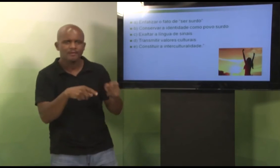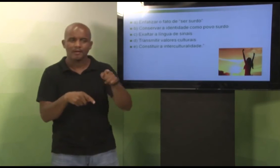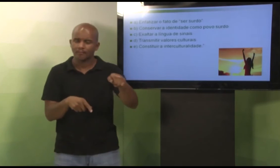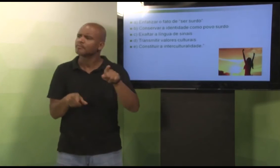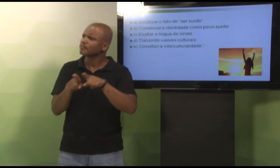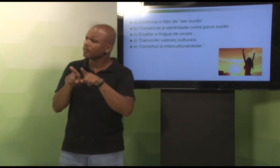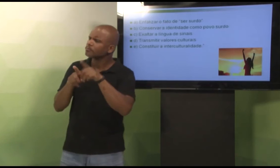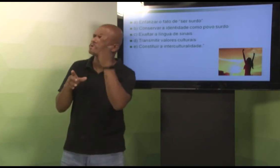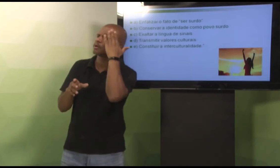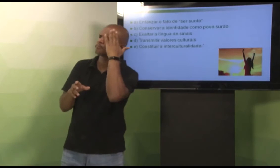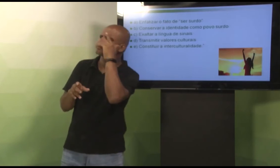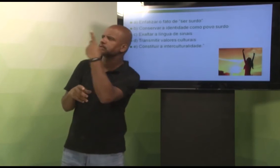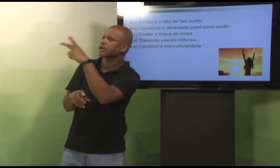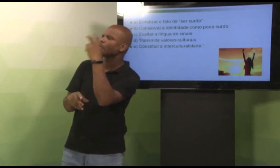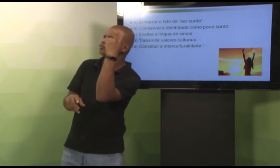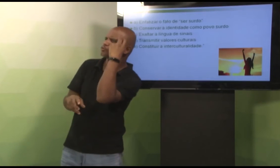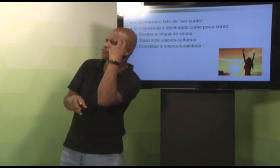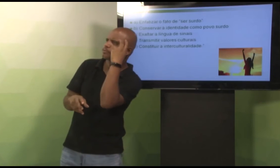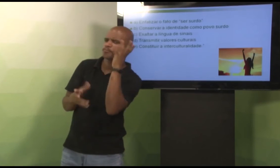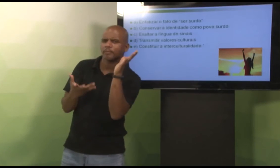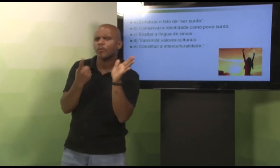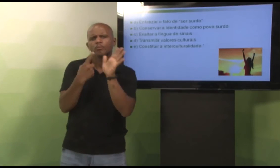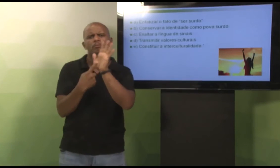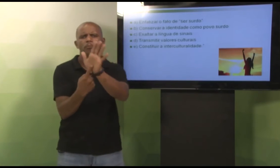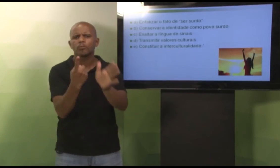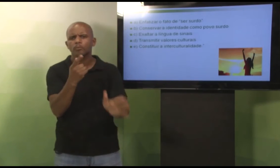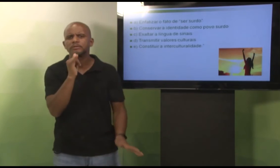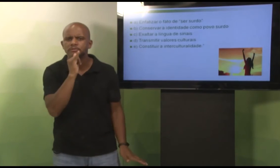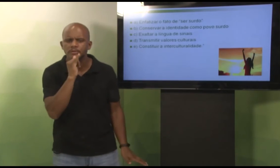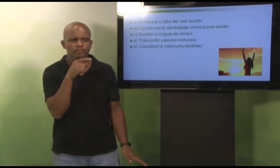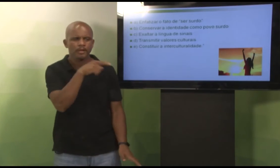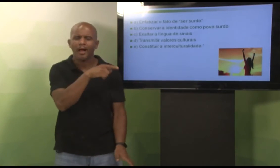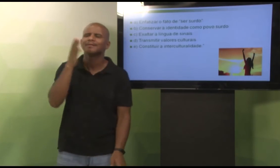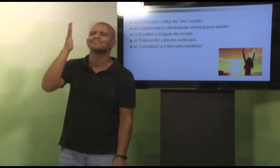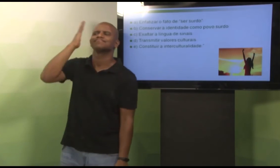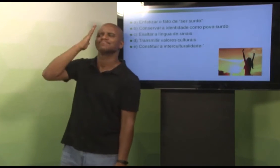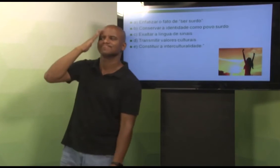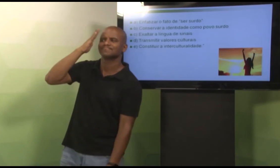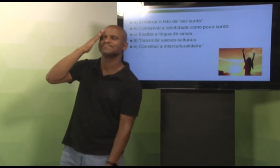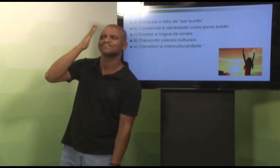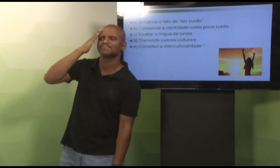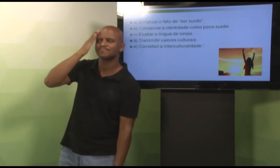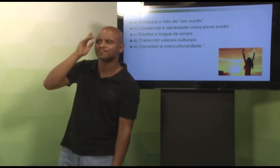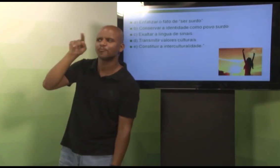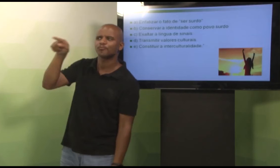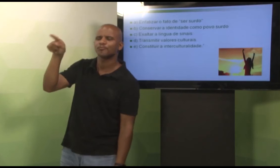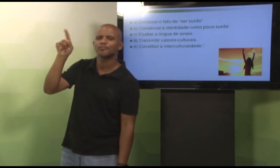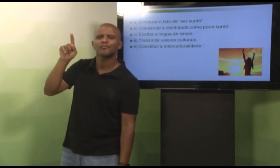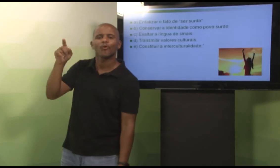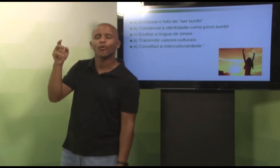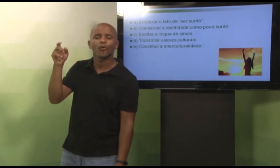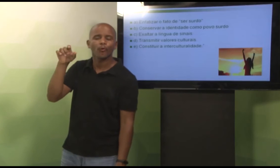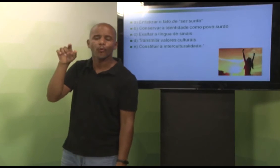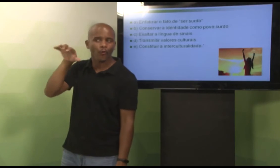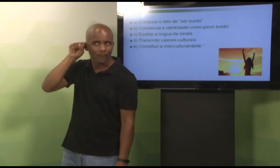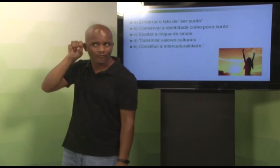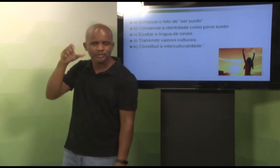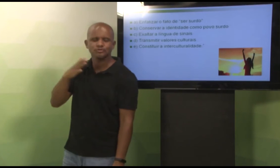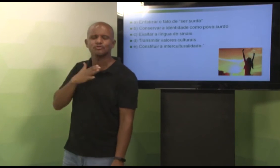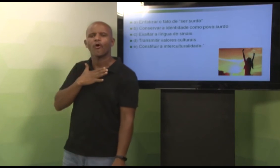respeite a cultura do outro. Por exemplo, dê exemplo para que todos possam compreender,